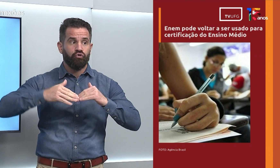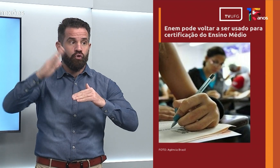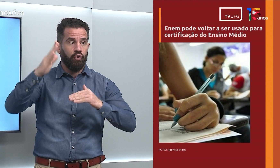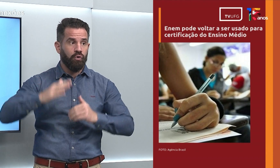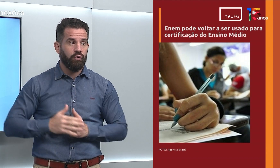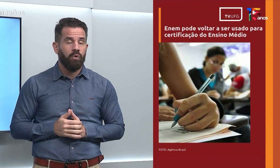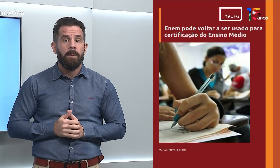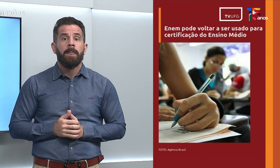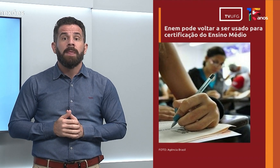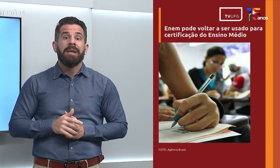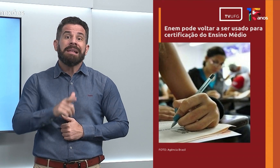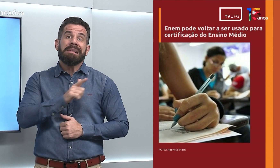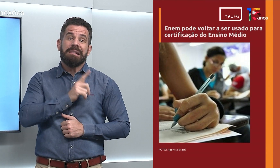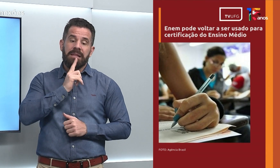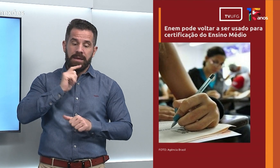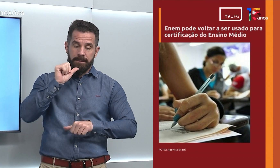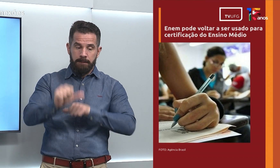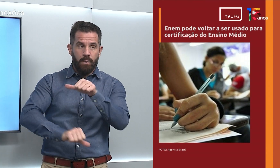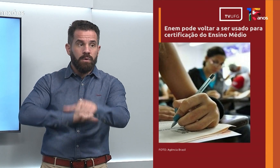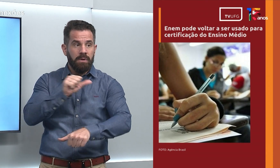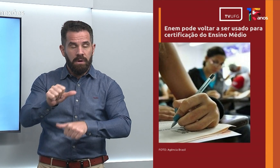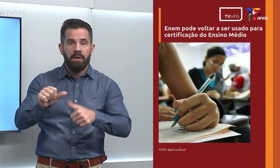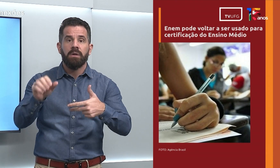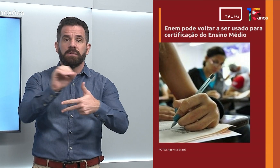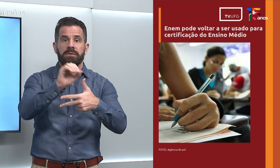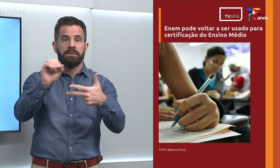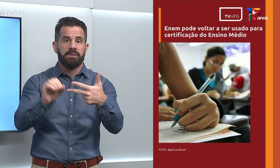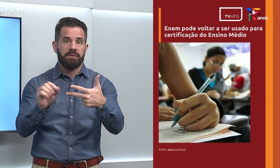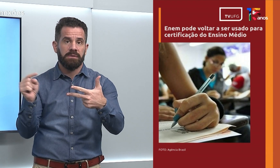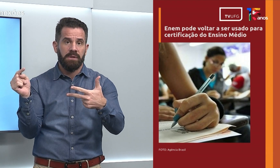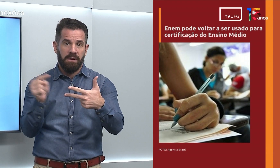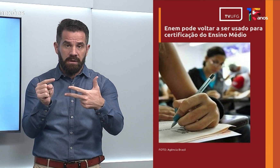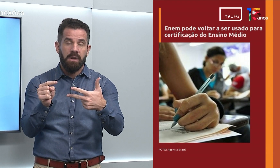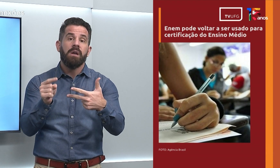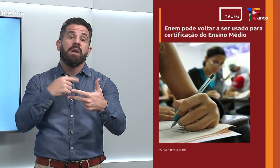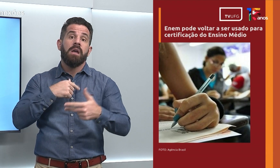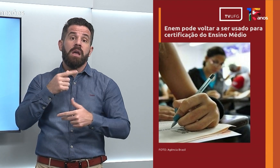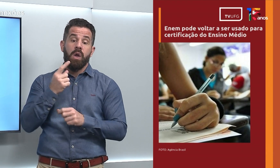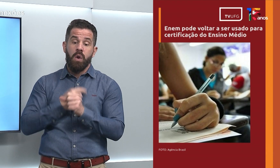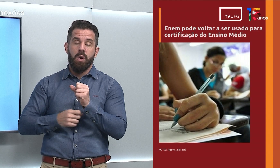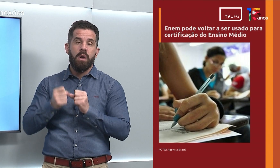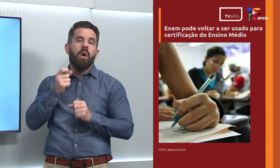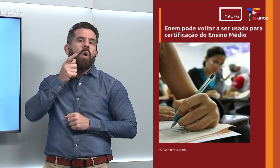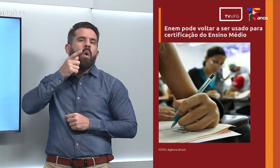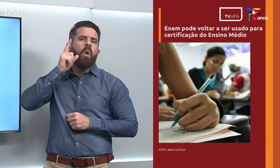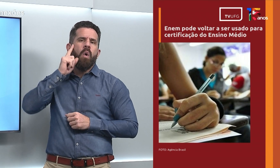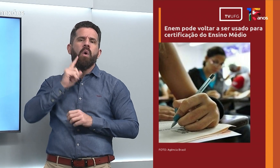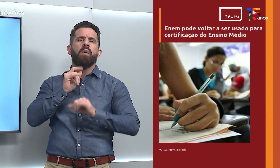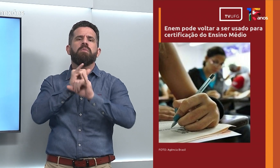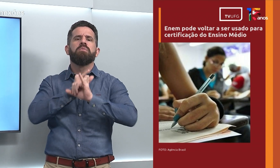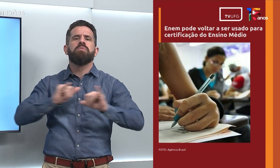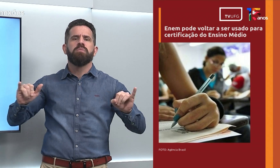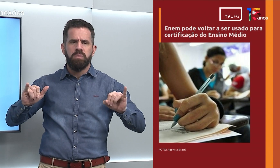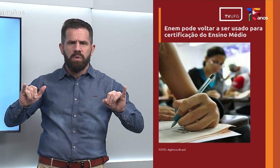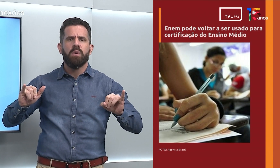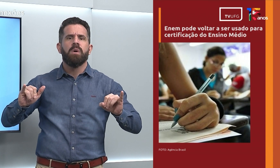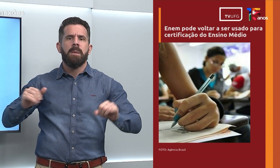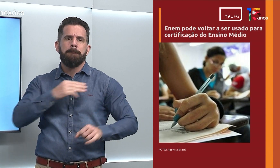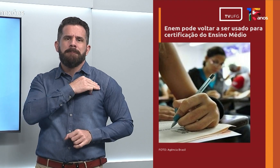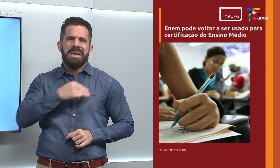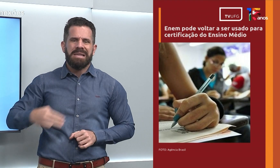mudança pode passar a valer no Enem do ano que vem. Esse anúncio foi feito ontem pelo ministro Camilo Santana, depois